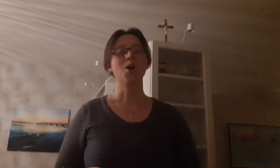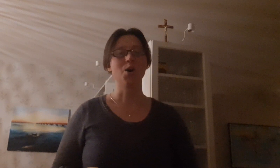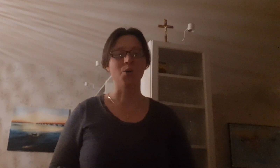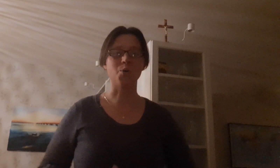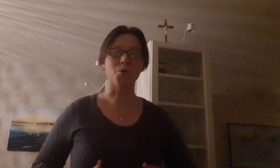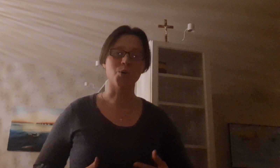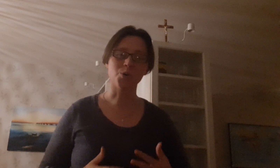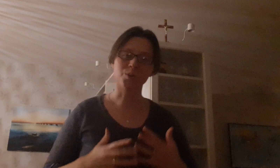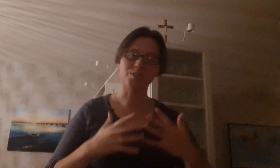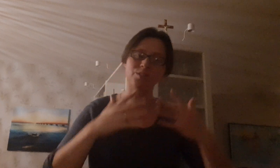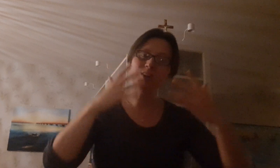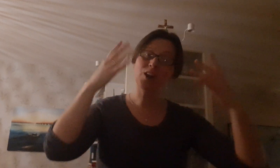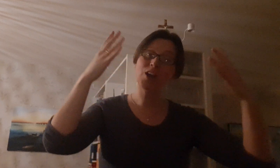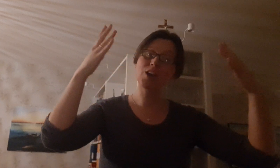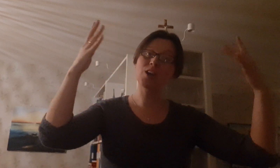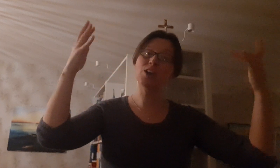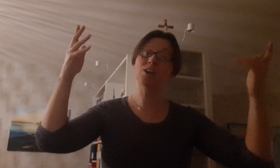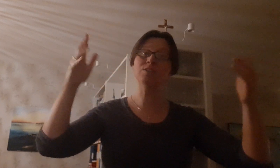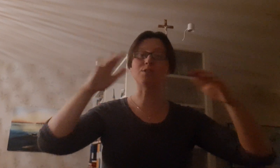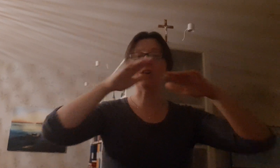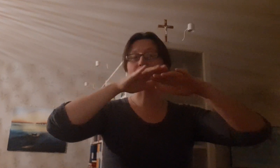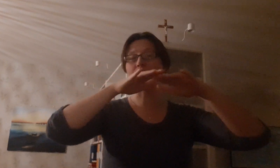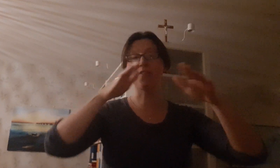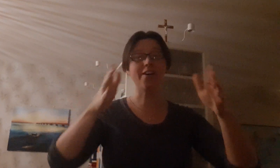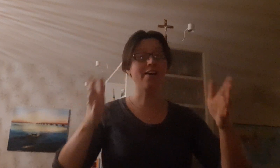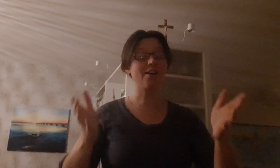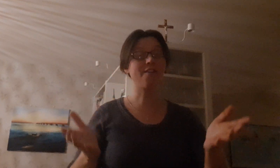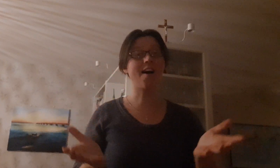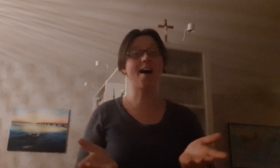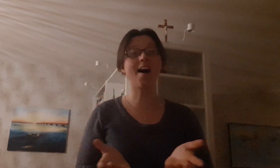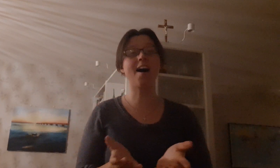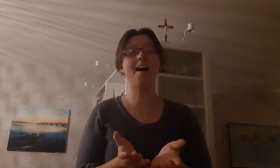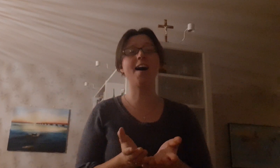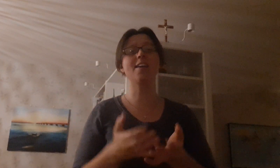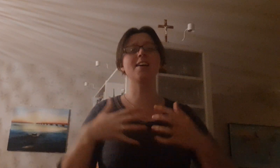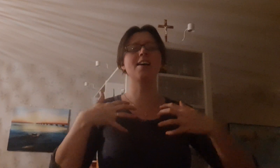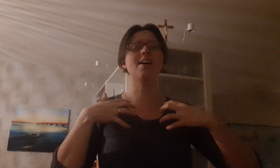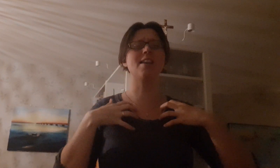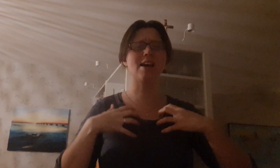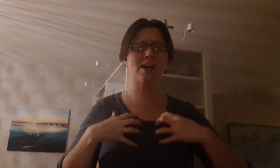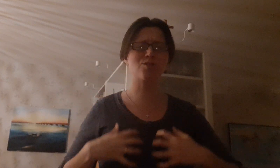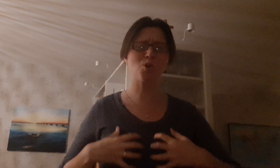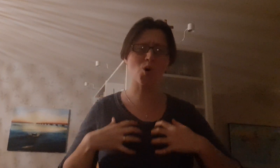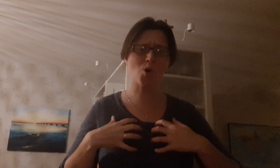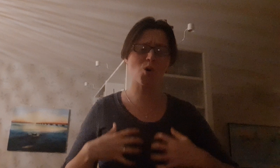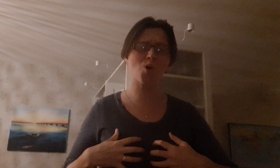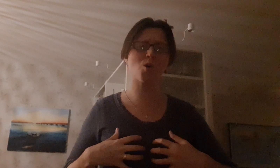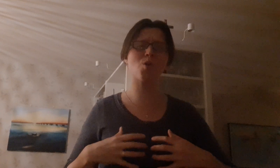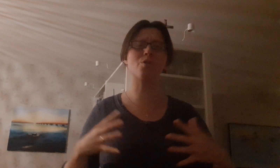Hon lyser över världens oro